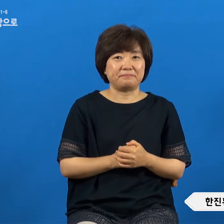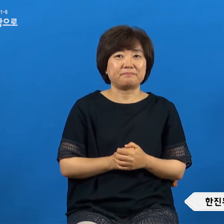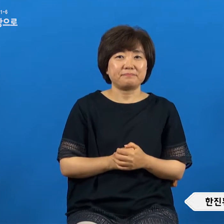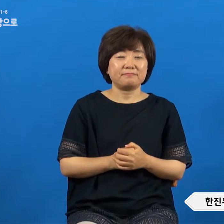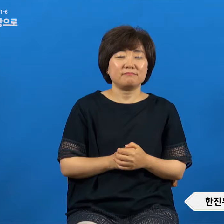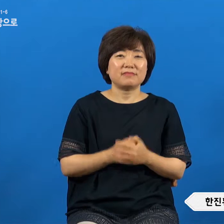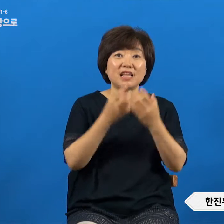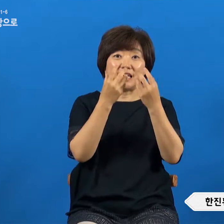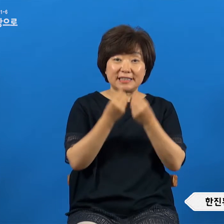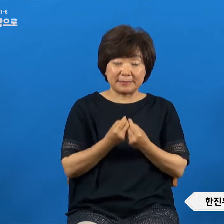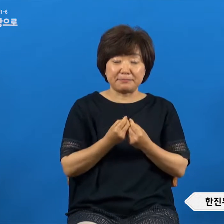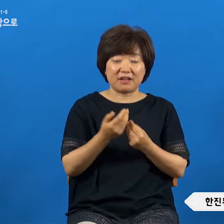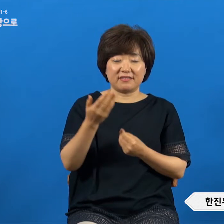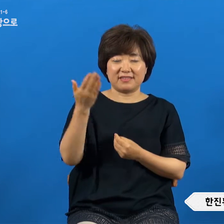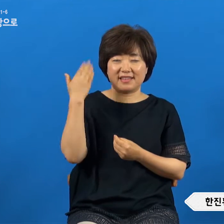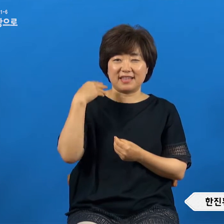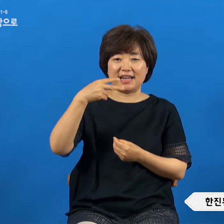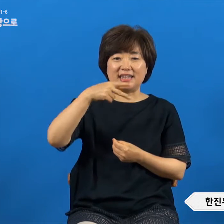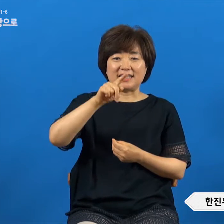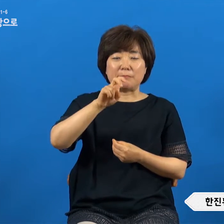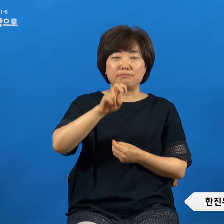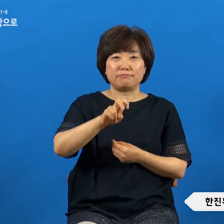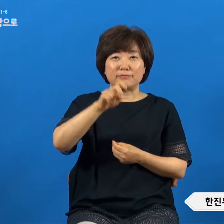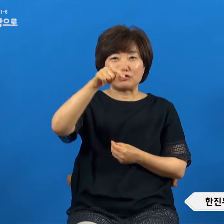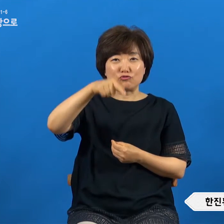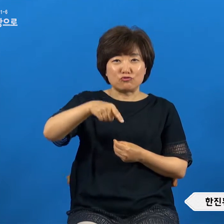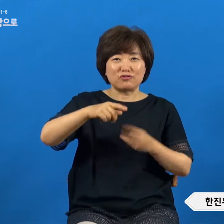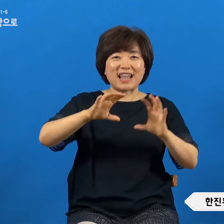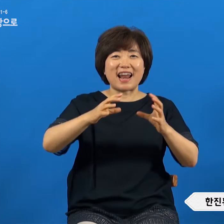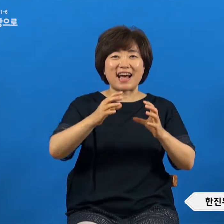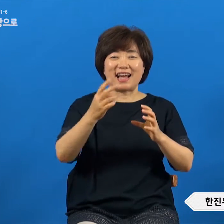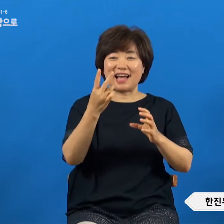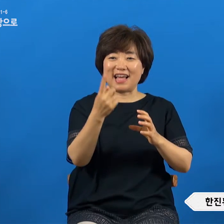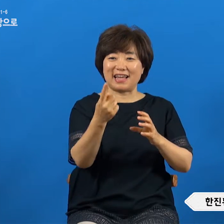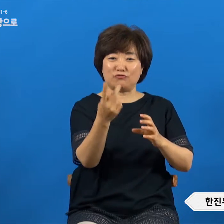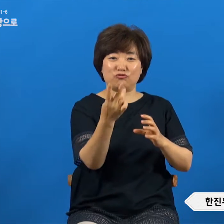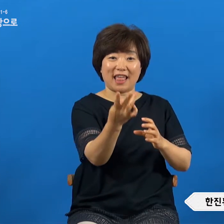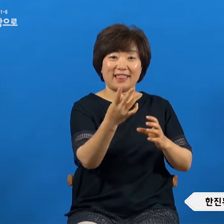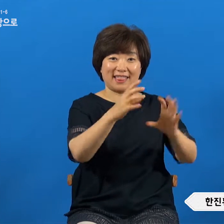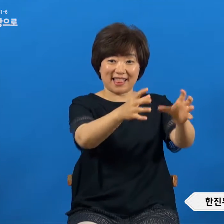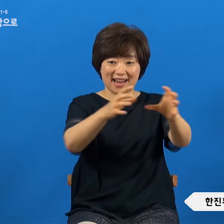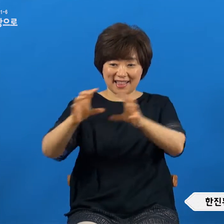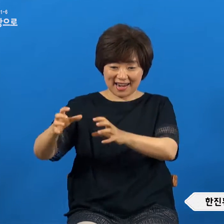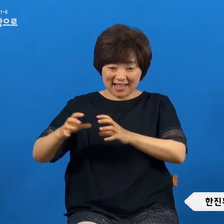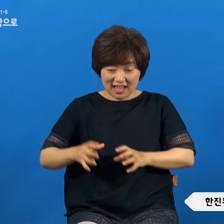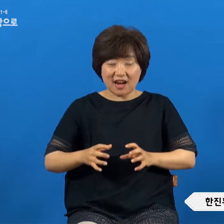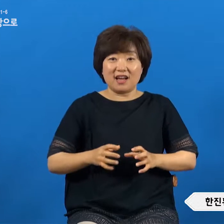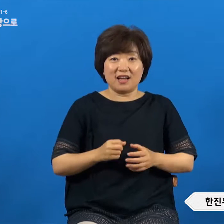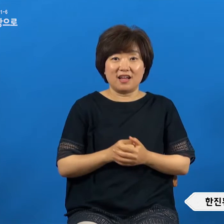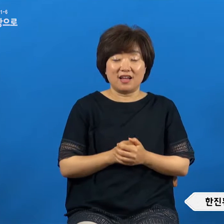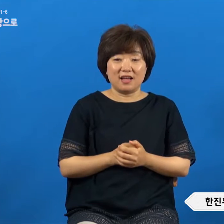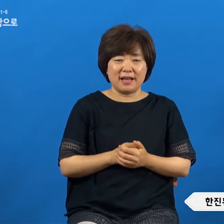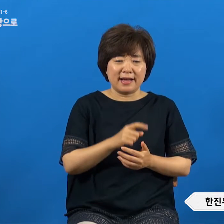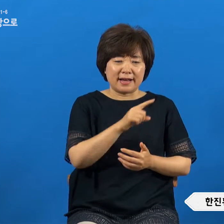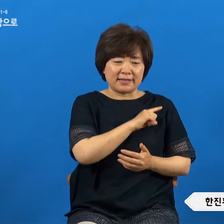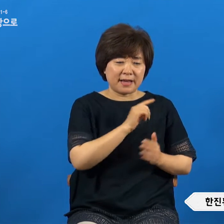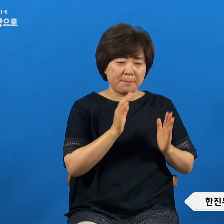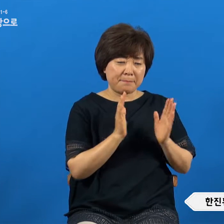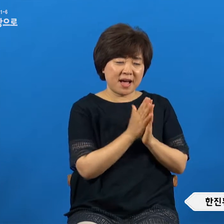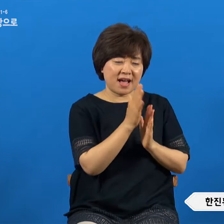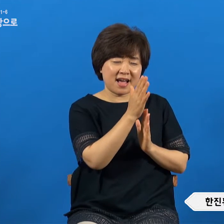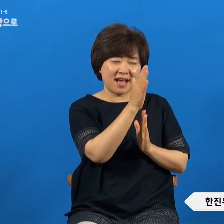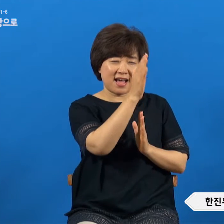예를 들면 우리나라 삼국시대에 제일 찬란한 문화를 꽃피웠던 나라는